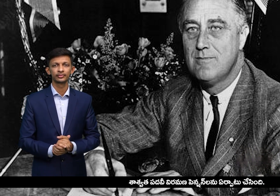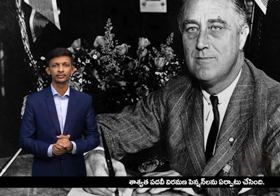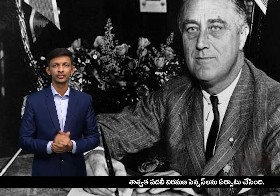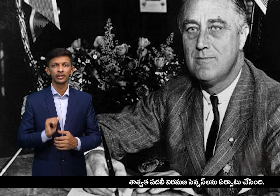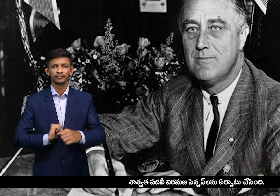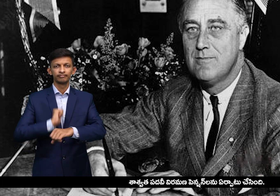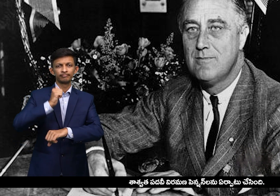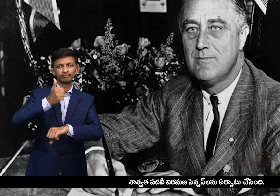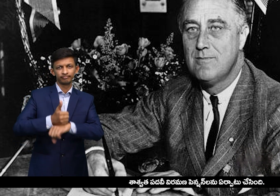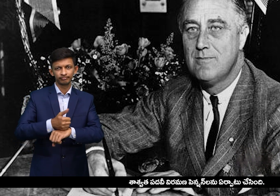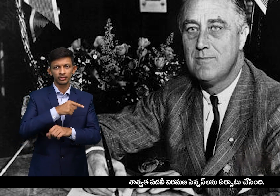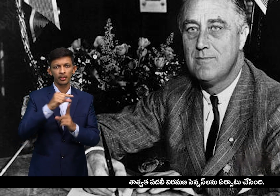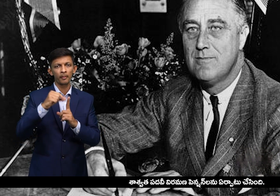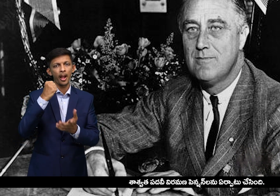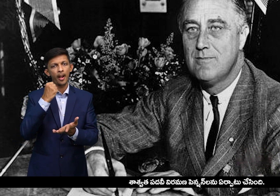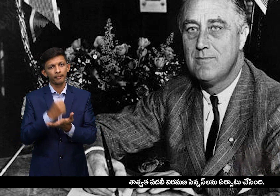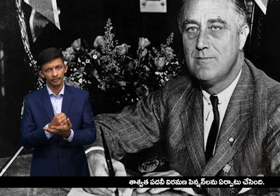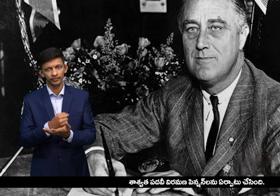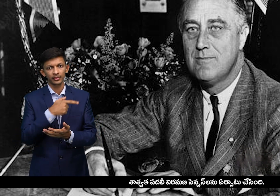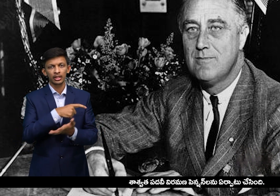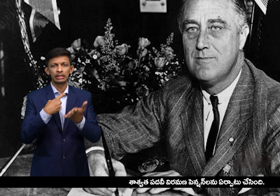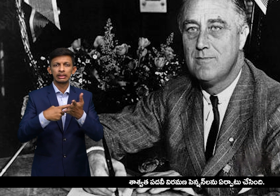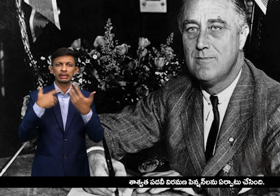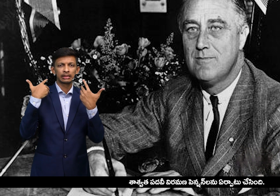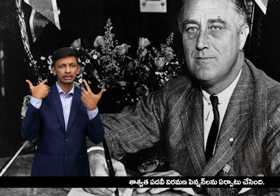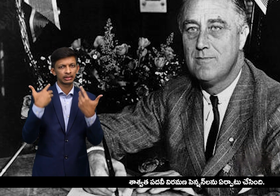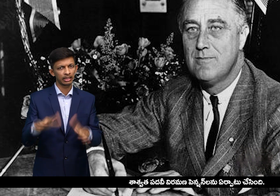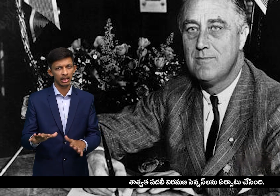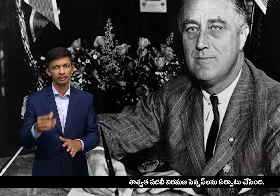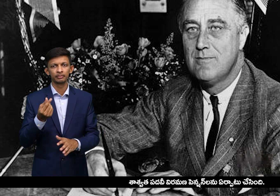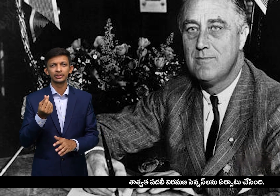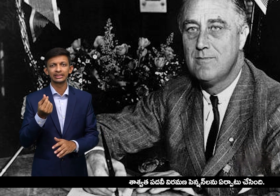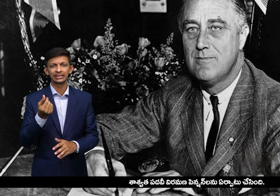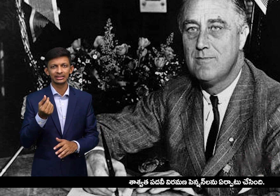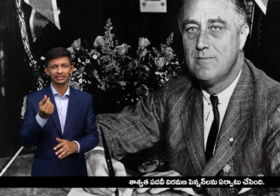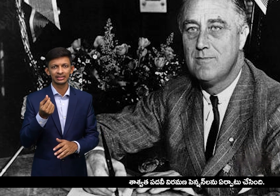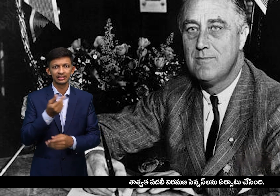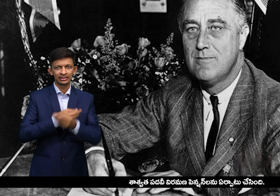2. శాశ్వత పదవీ విరమణ పెన్షన్లను ఏర్పాటు చేసింది.